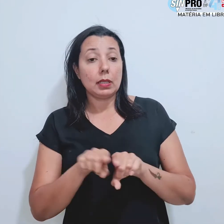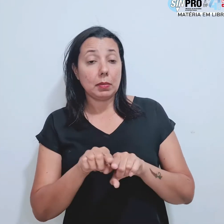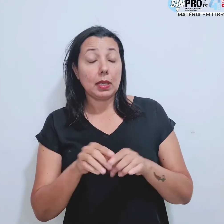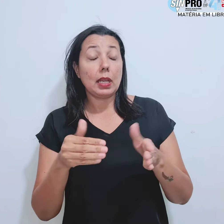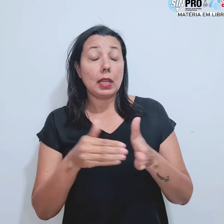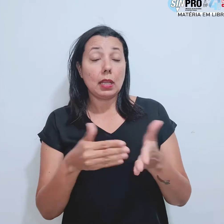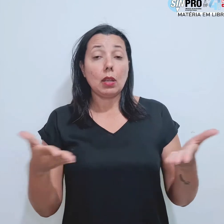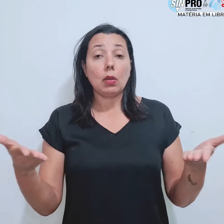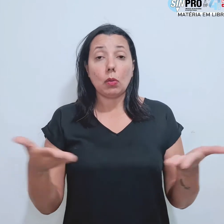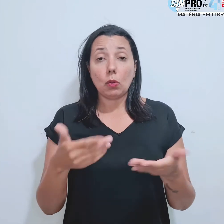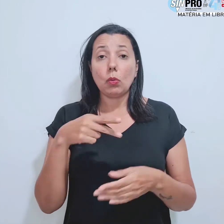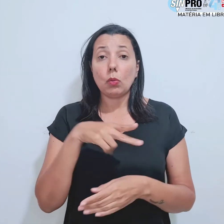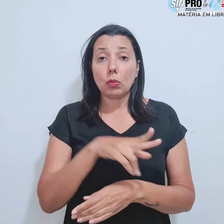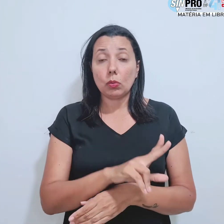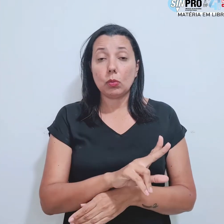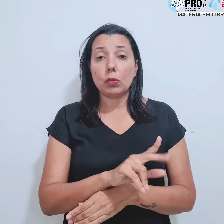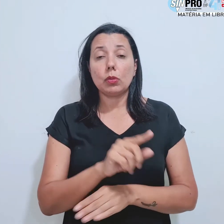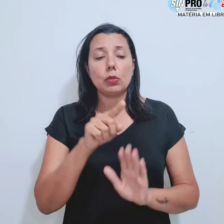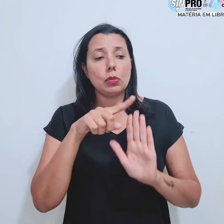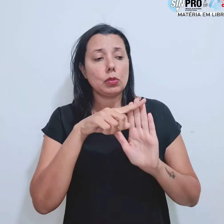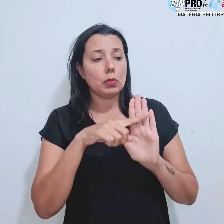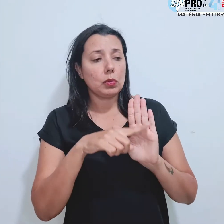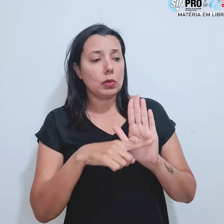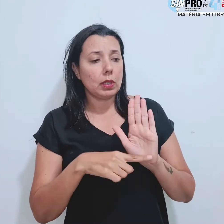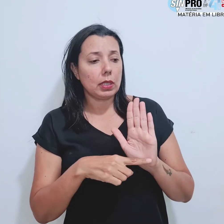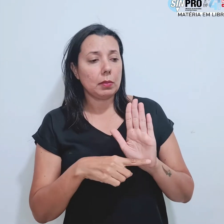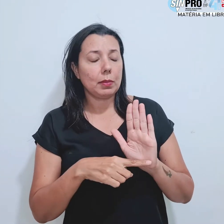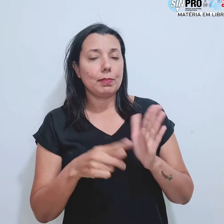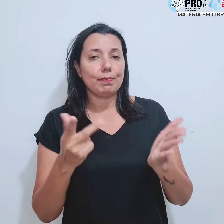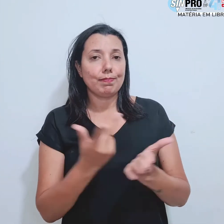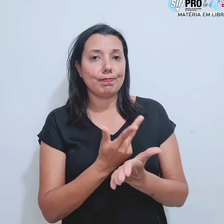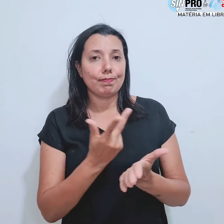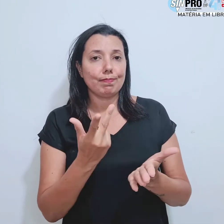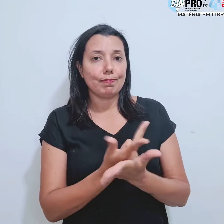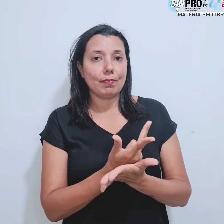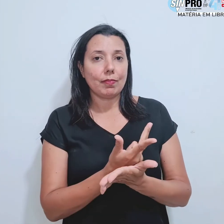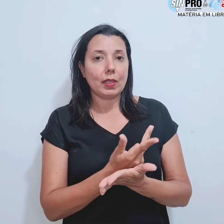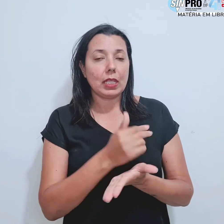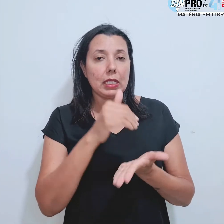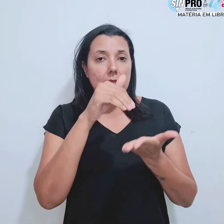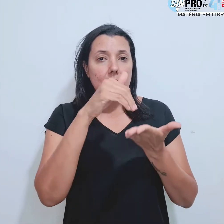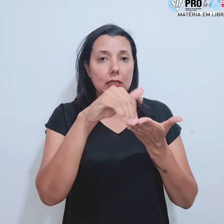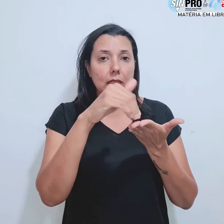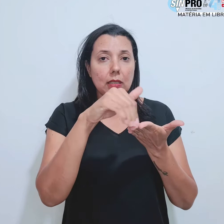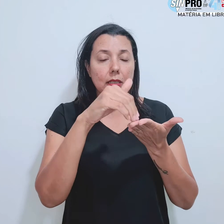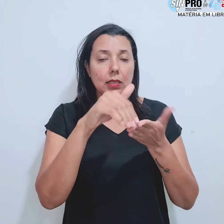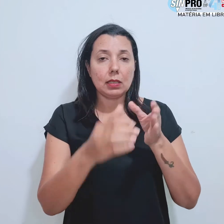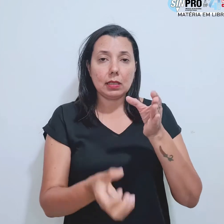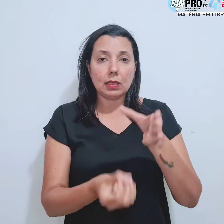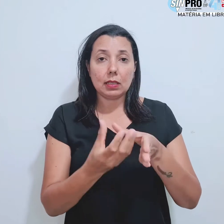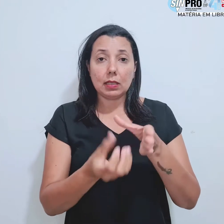hoje, a continuidade de programas é incerta. A secretaria, criada